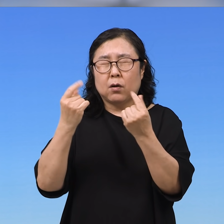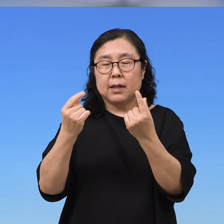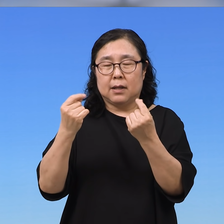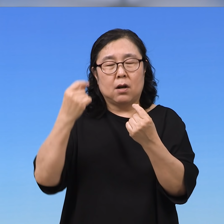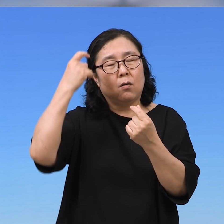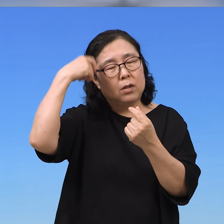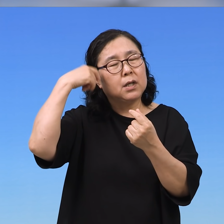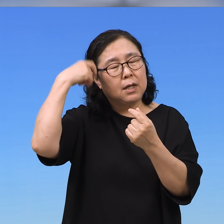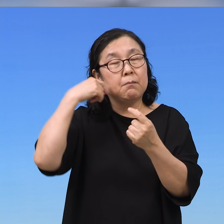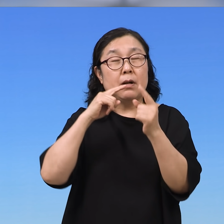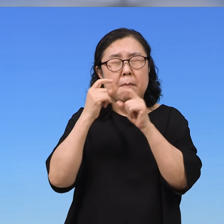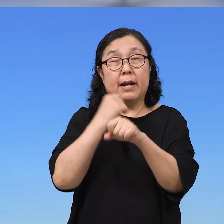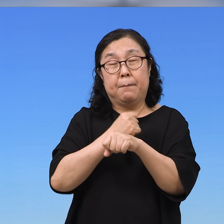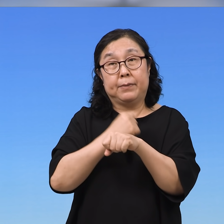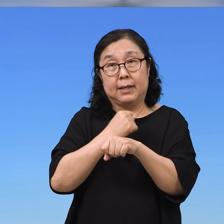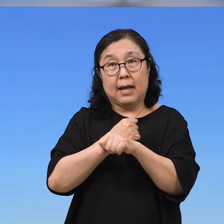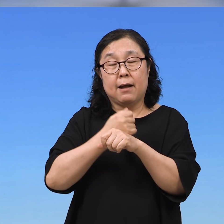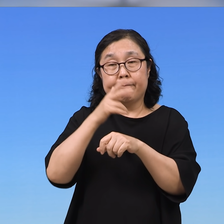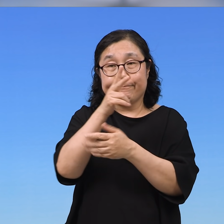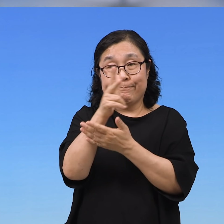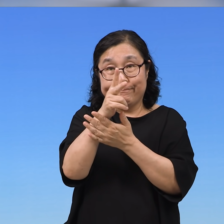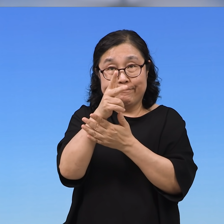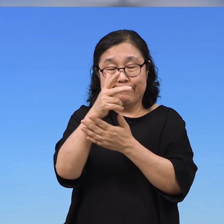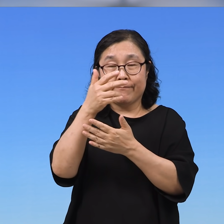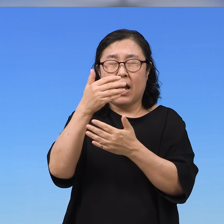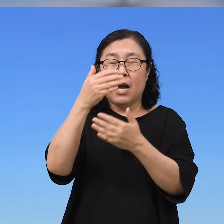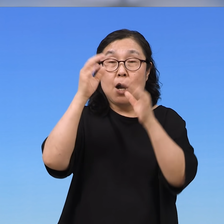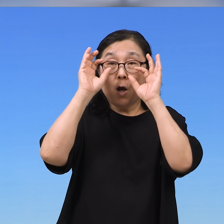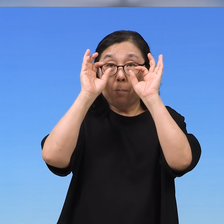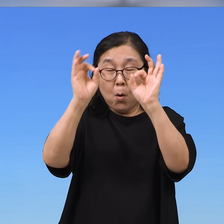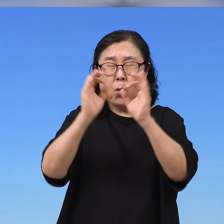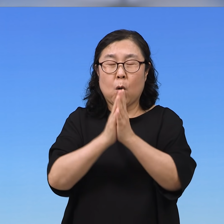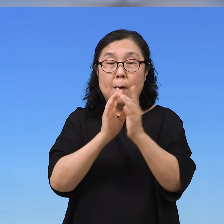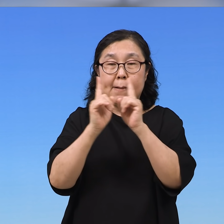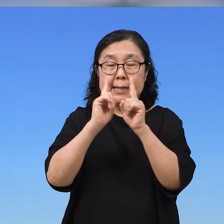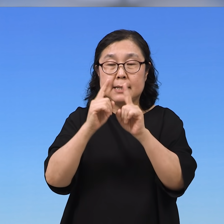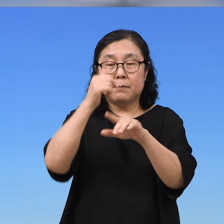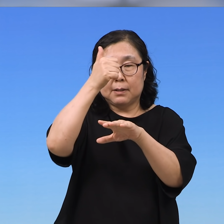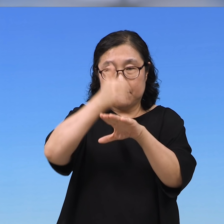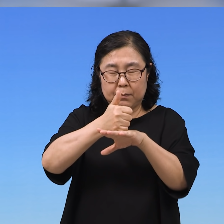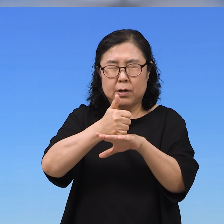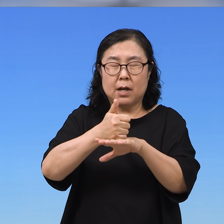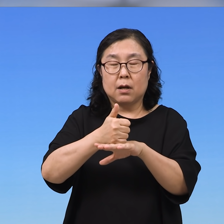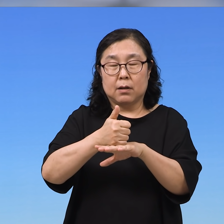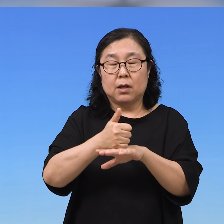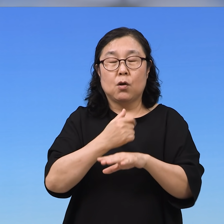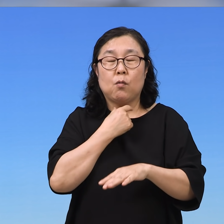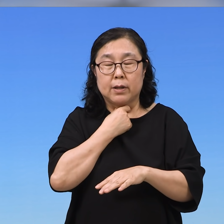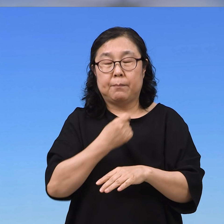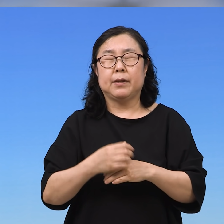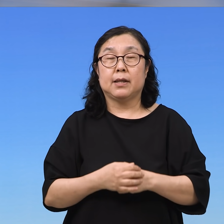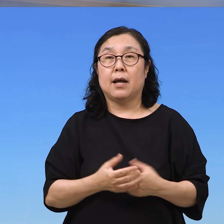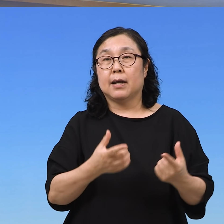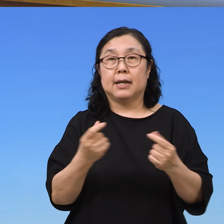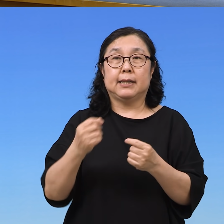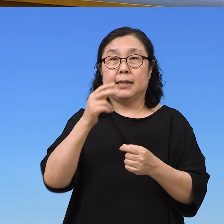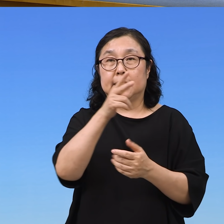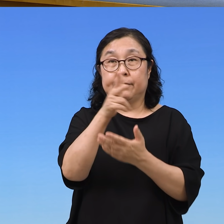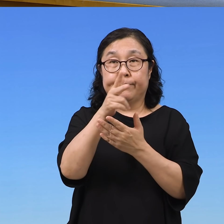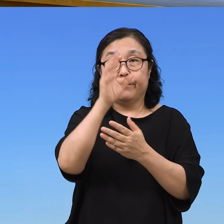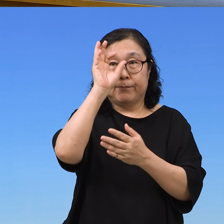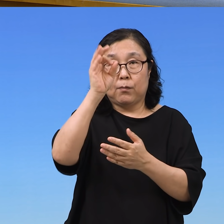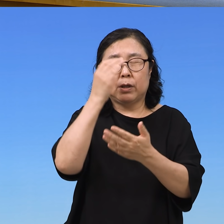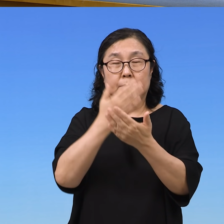영상을 한번 보시고 나머지 제가 말씀을 정리하고 이제 오늘 말씀을 마무리하려고 하는데 같이 영상을